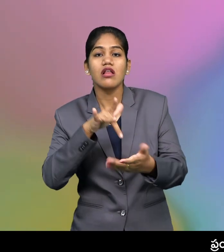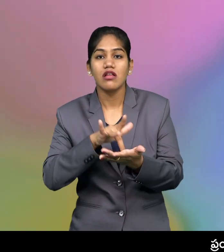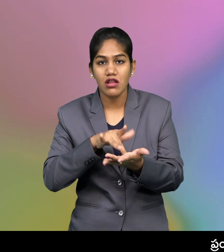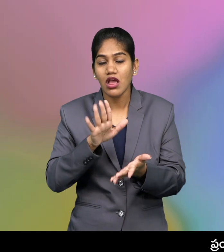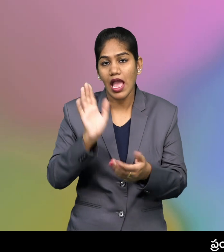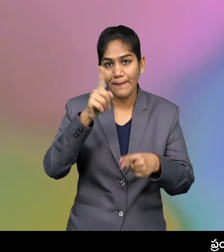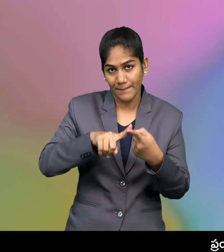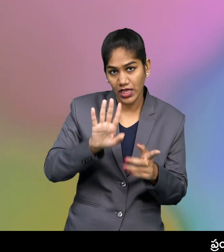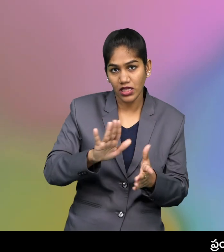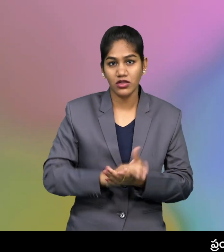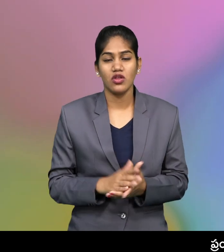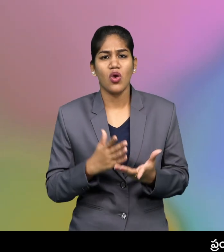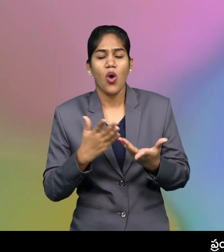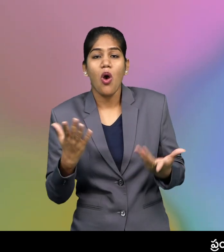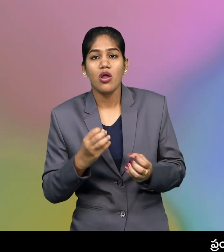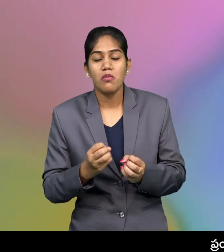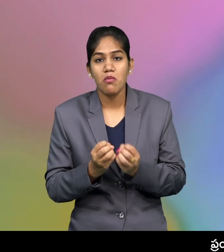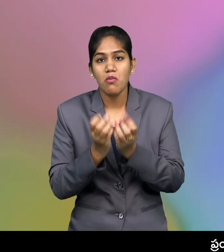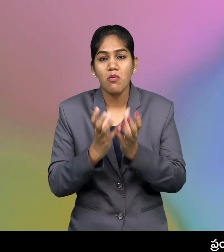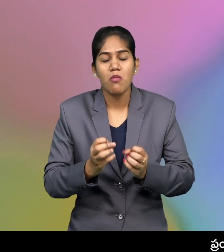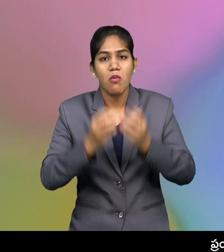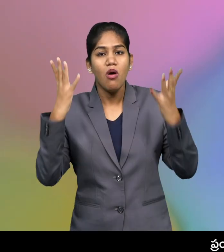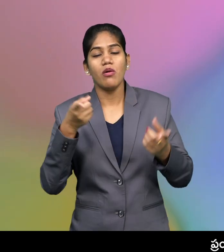ప్రయాణికుల భద్రతపై ప్రభావం చూపుతాయి.